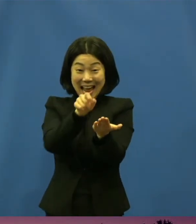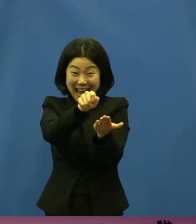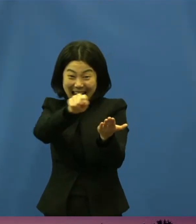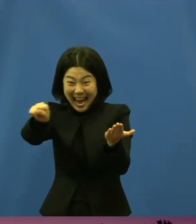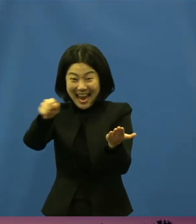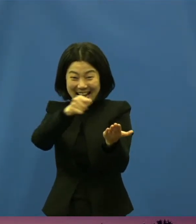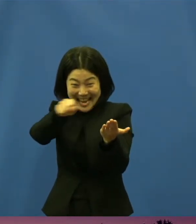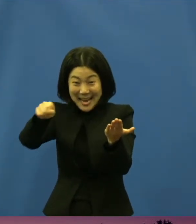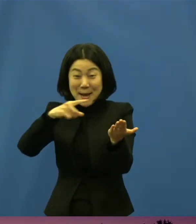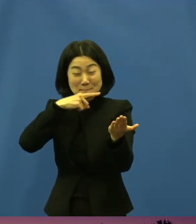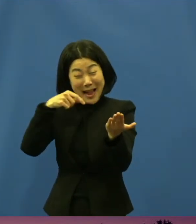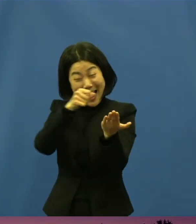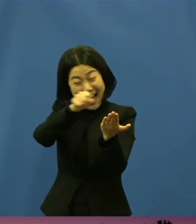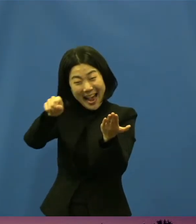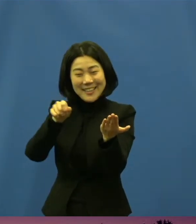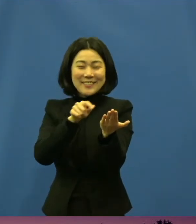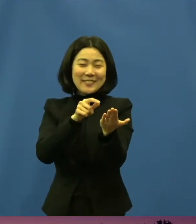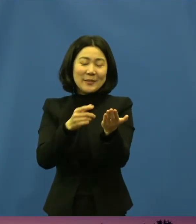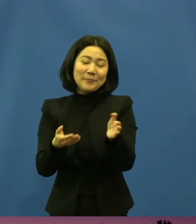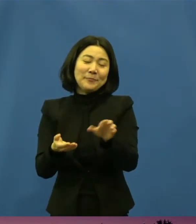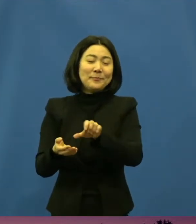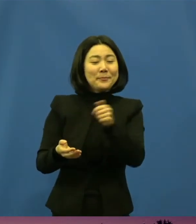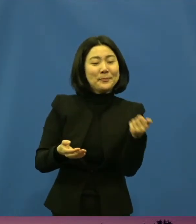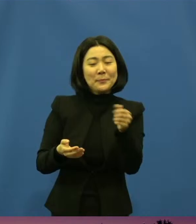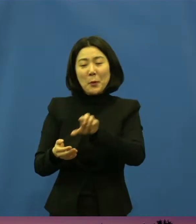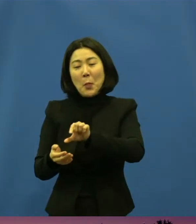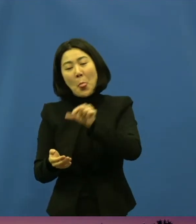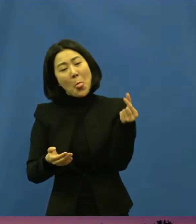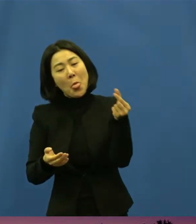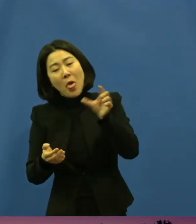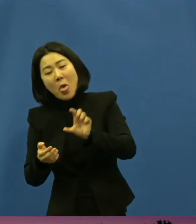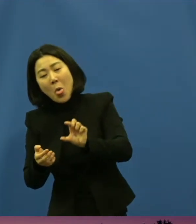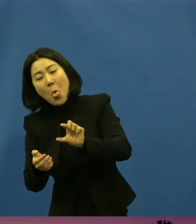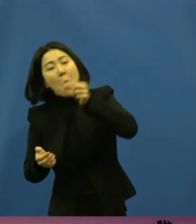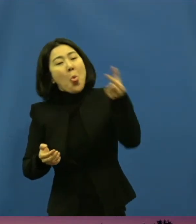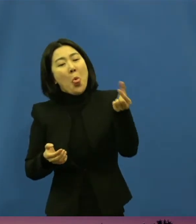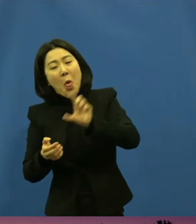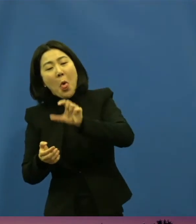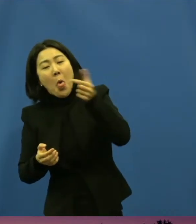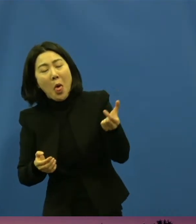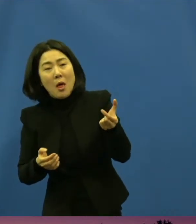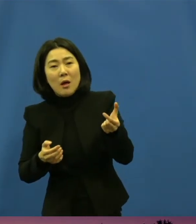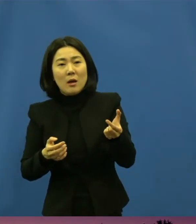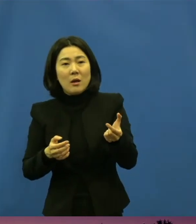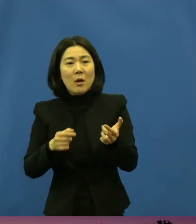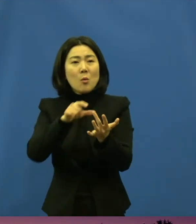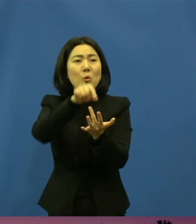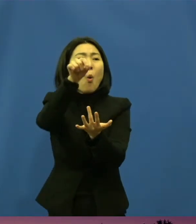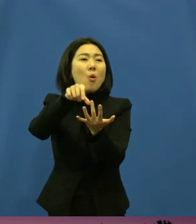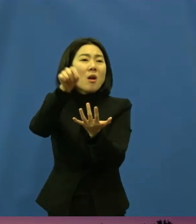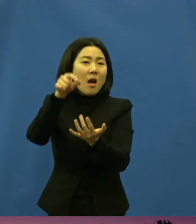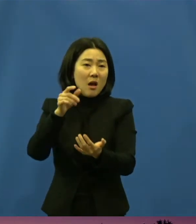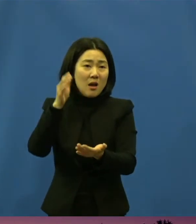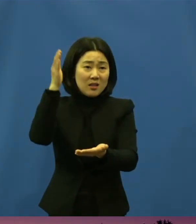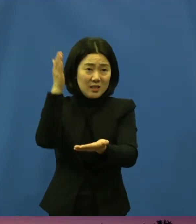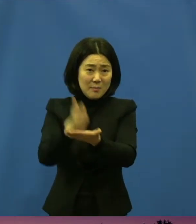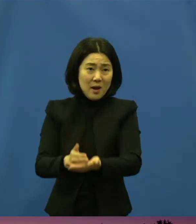않고 일부분만이 아니라 전체 모든 맥락, 성경의 핵심적인 진리,